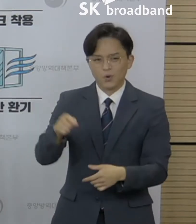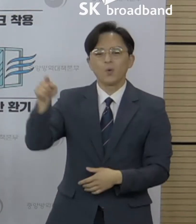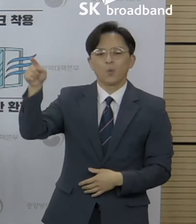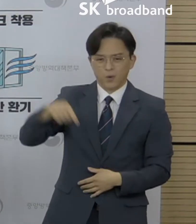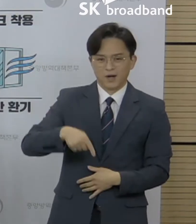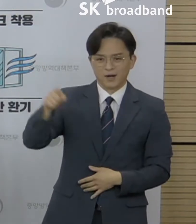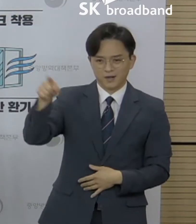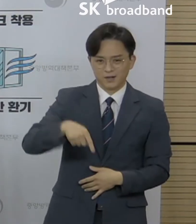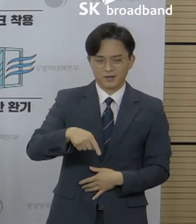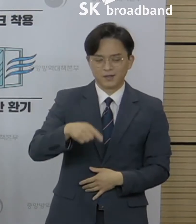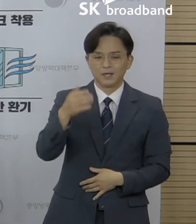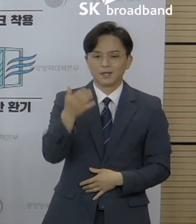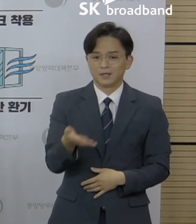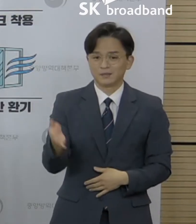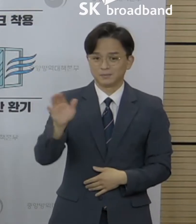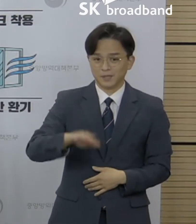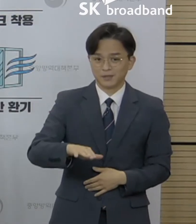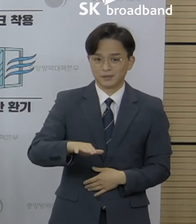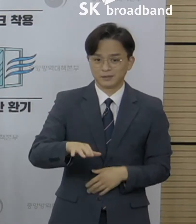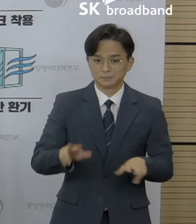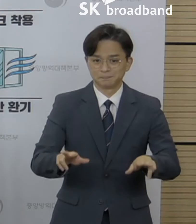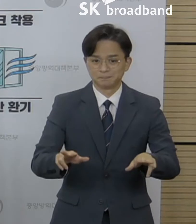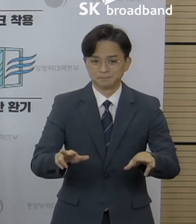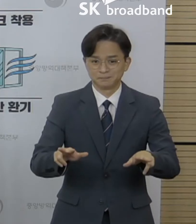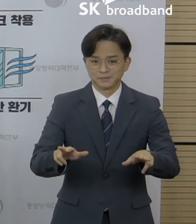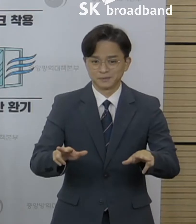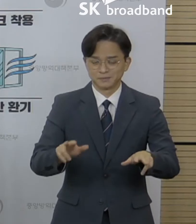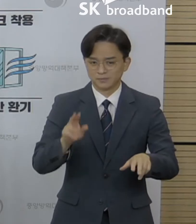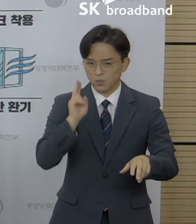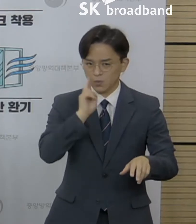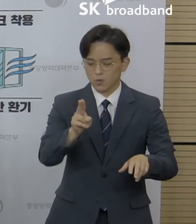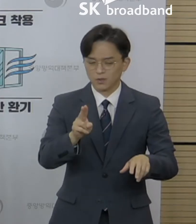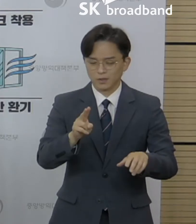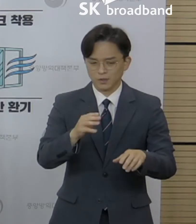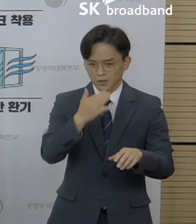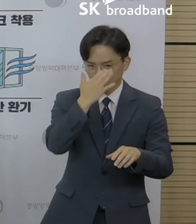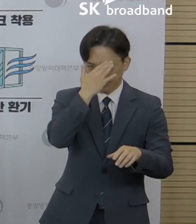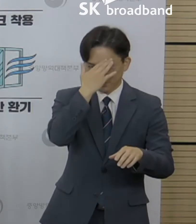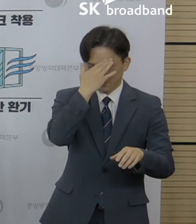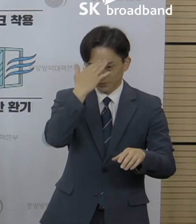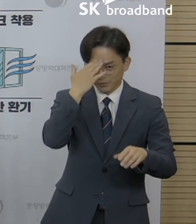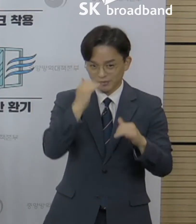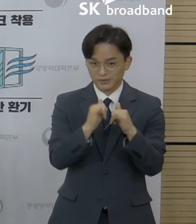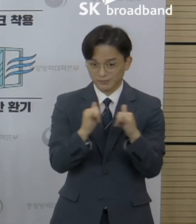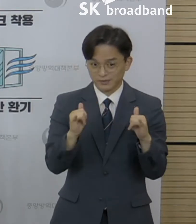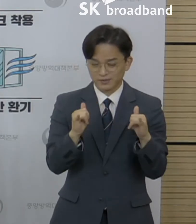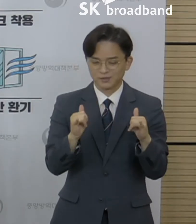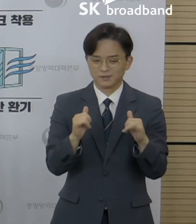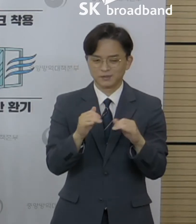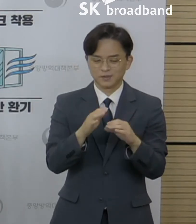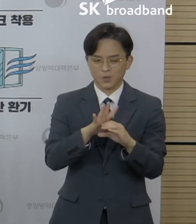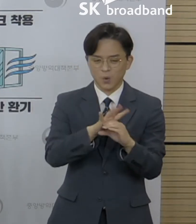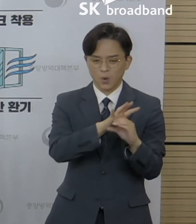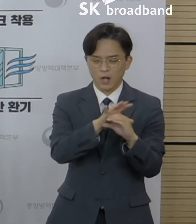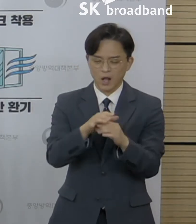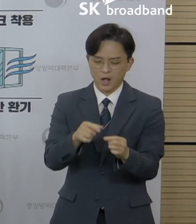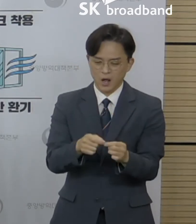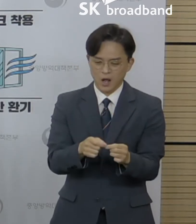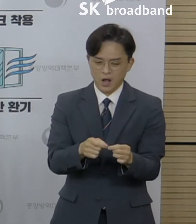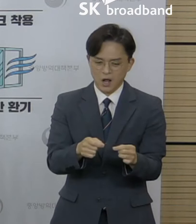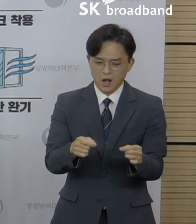낮아질 수밖에는 없지만 당장 현재로서는 우리가 이러한 방역에 대한 피로감을 이기고